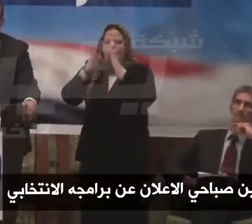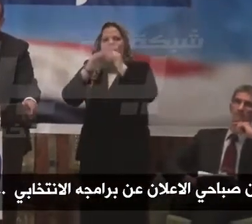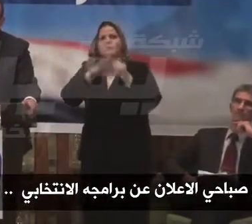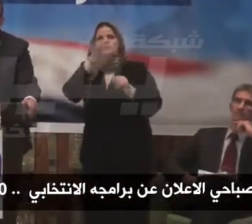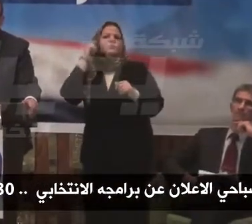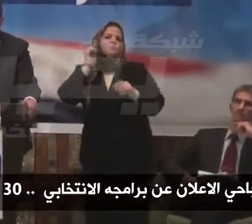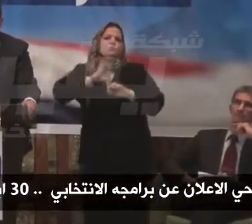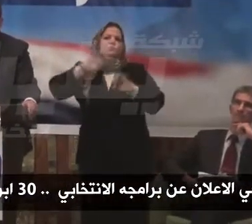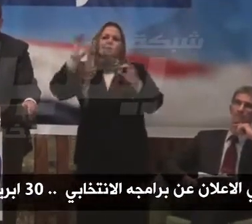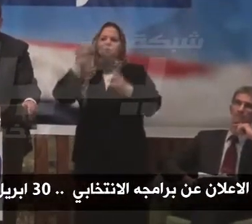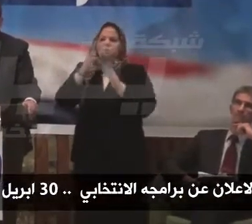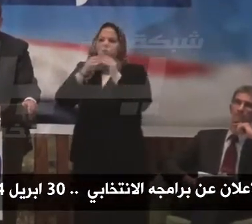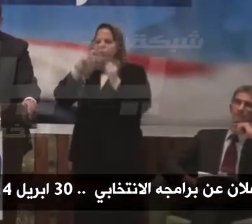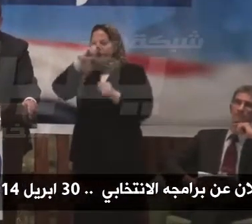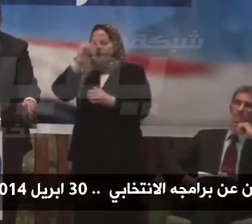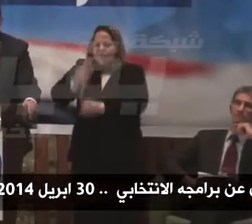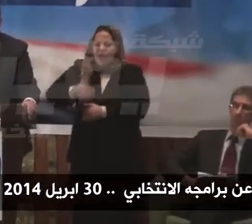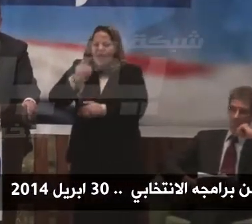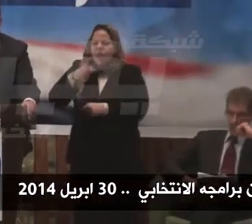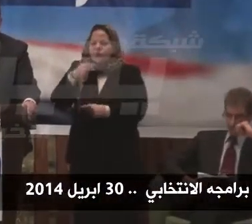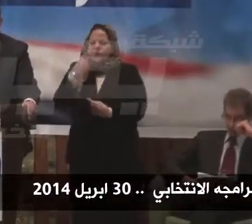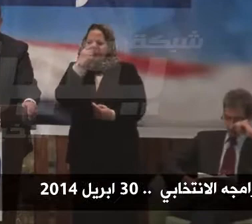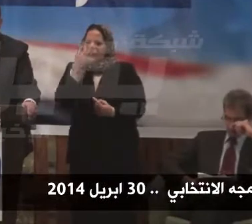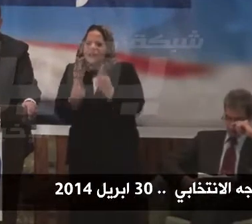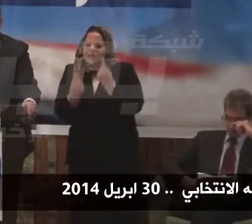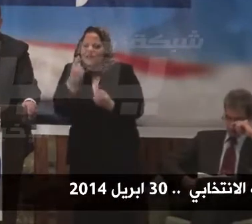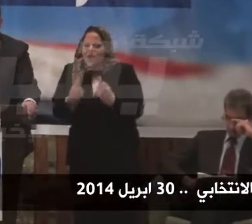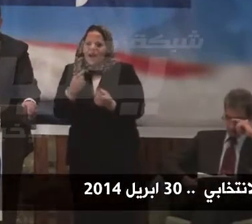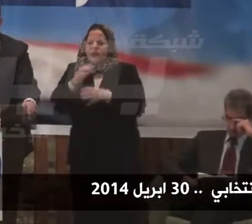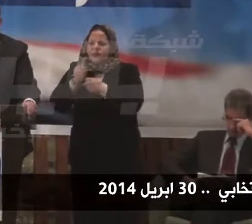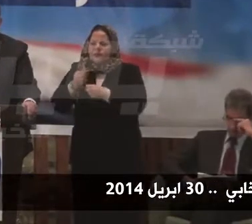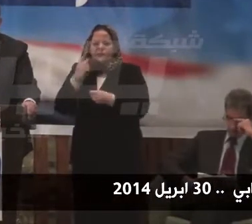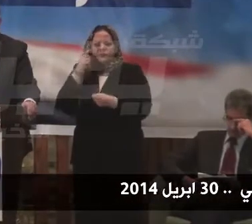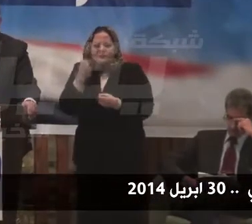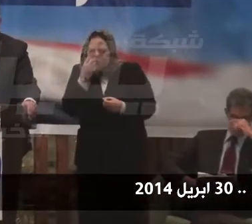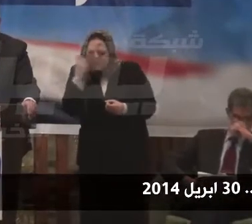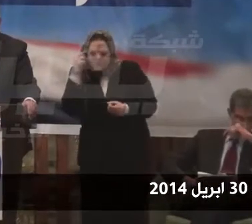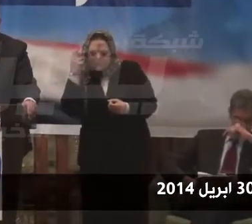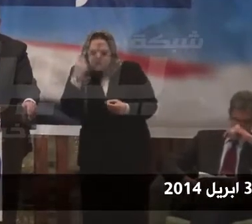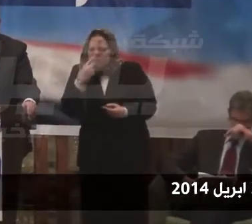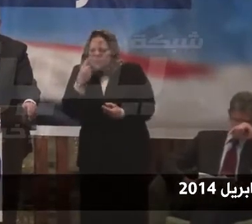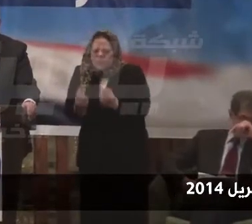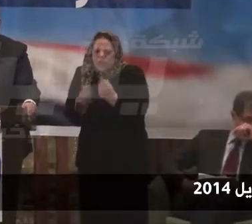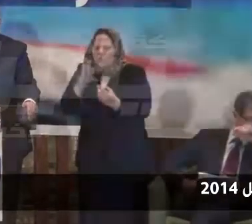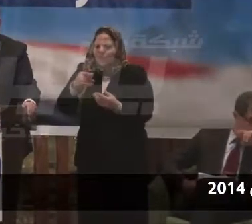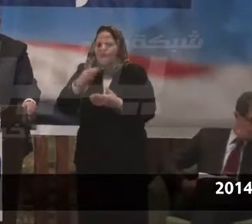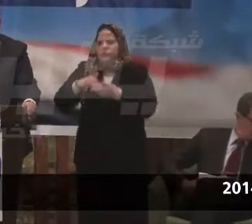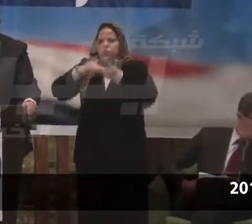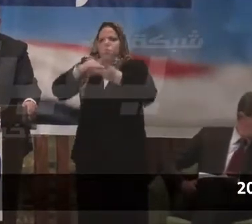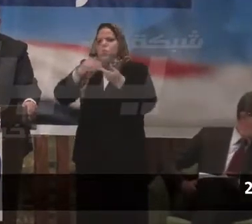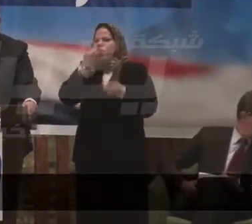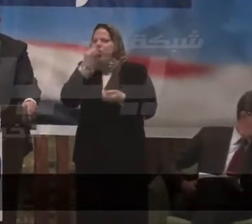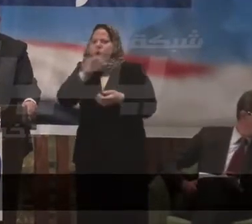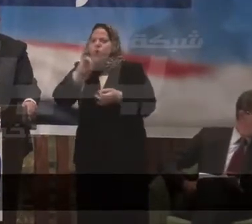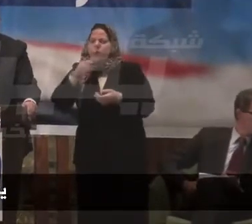الإنسانية، سيقدمها عن الزراعة والثروة السمكية غذاء آمن